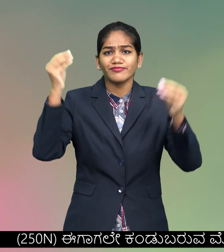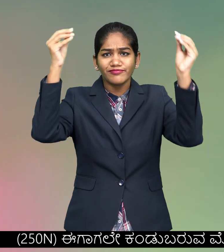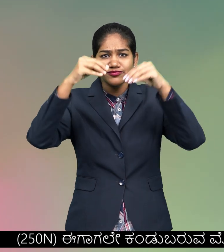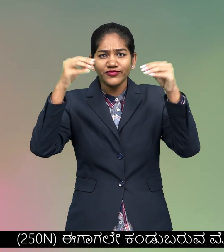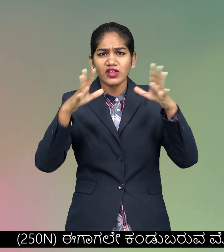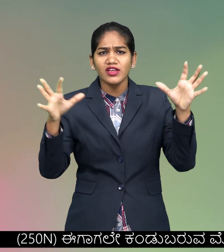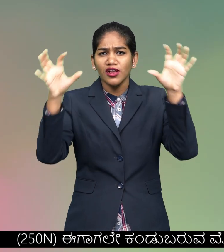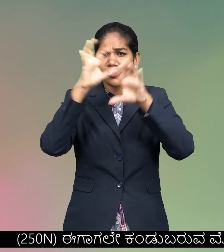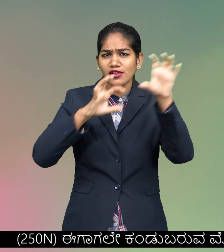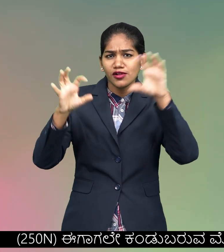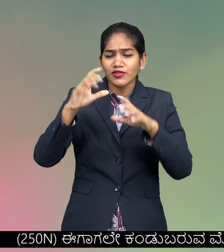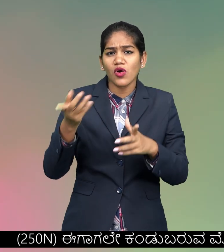ಮಳೆಯನ್ನು ಉಂಟುಮಾಡುತ್ತದೆ.